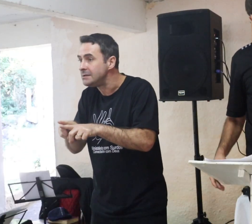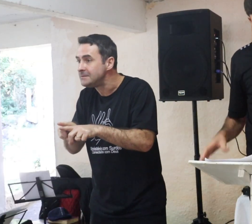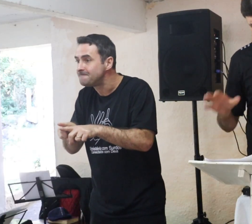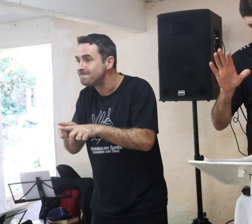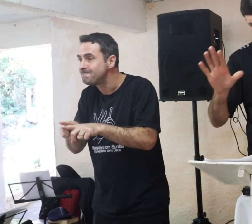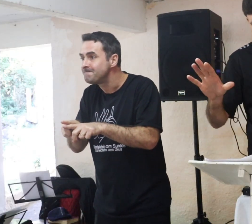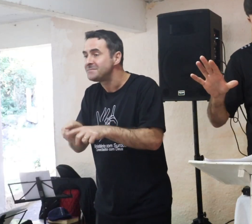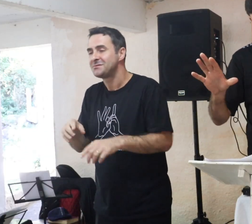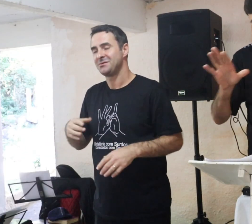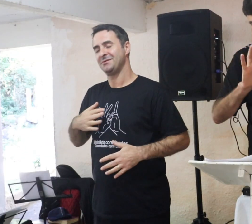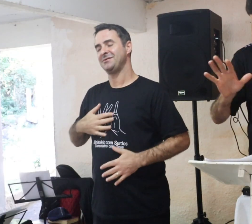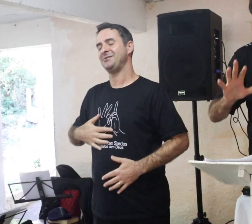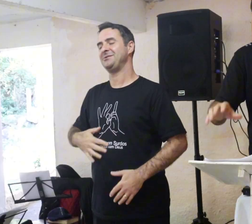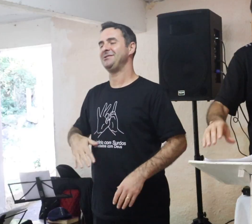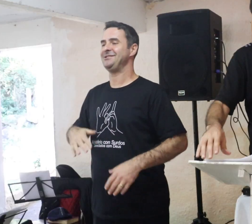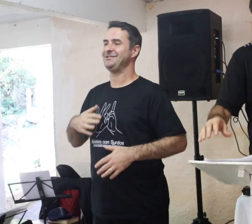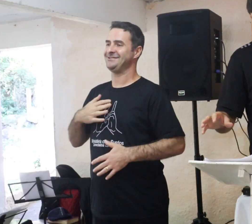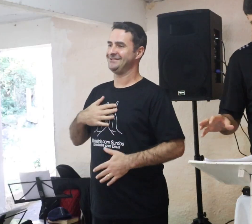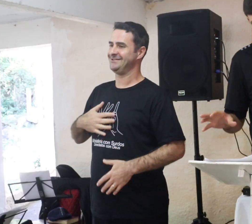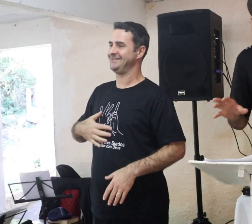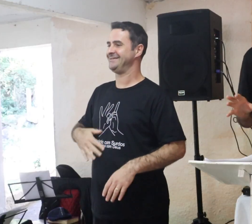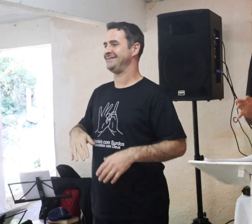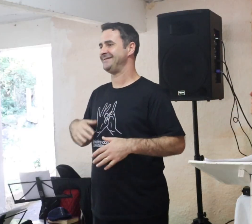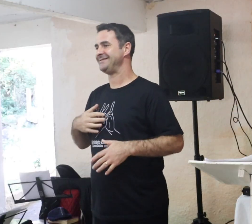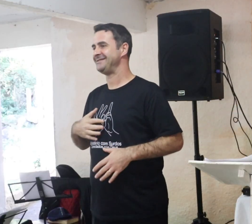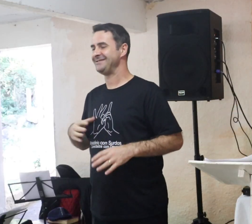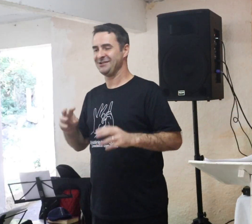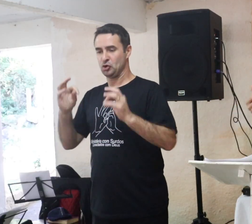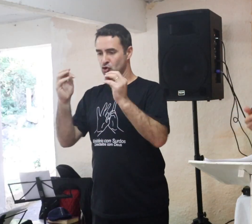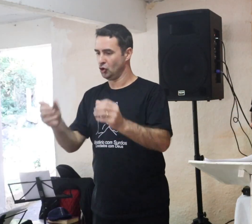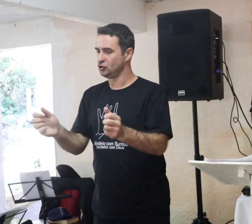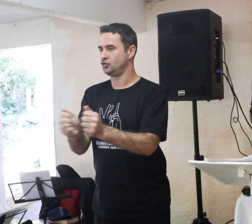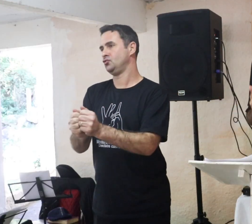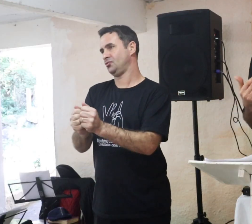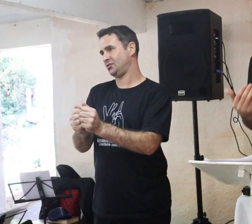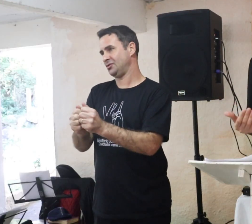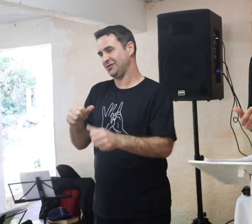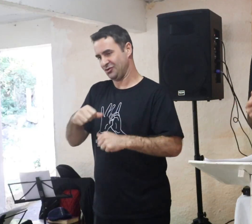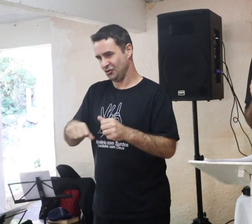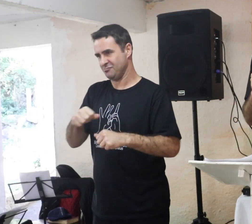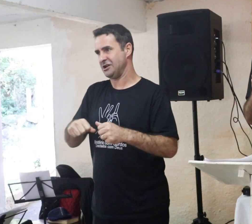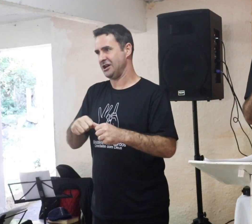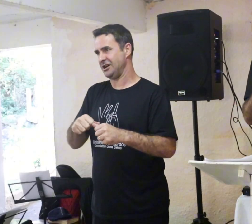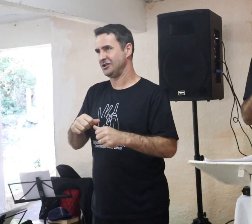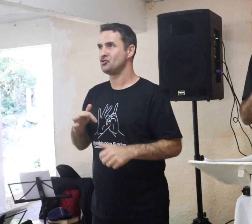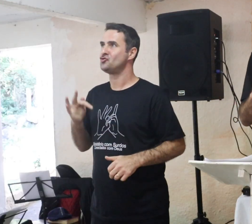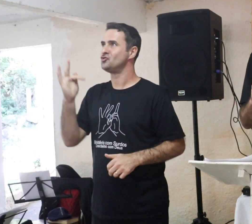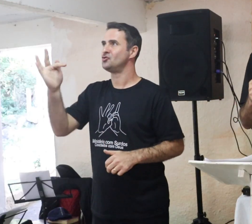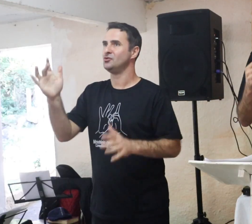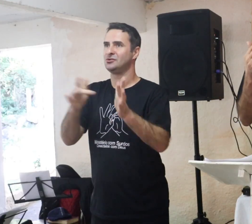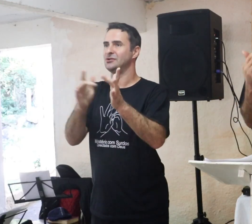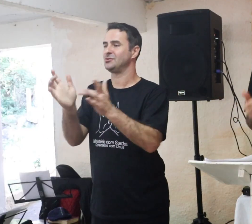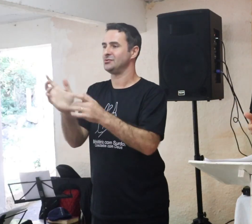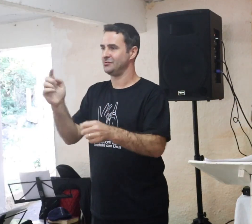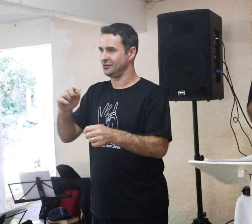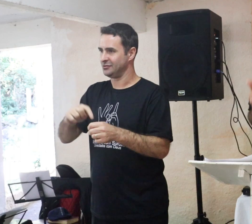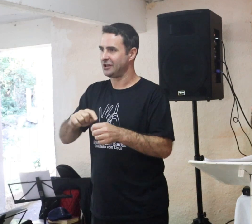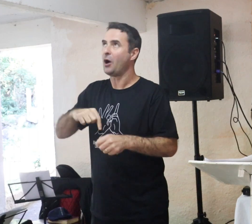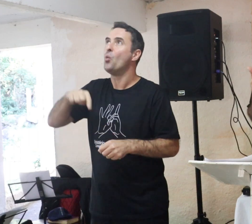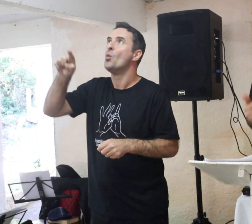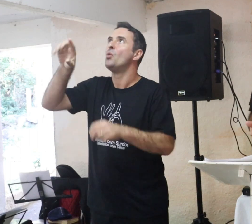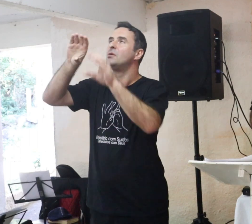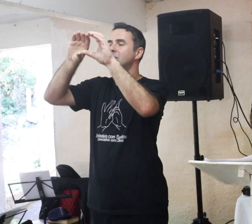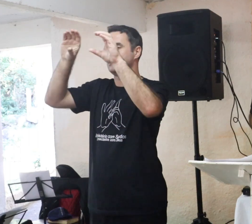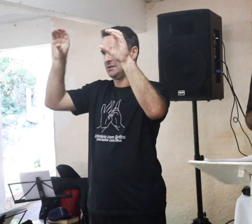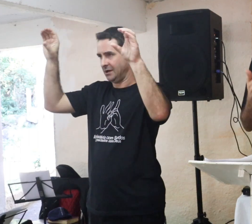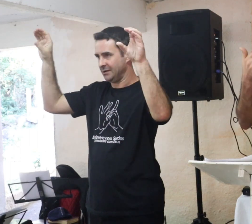ocasião. Fique tranquilo, nós não ficaremos em suspense. Ele fala de um mistério. Olha o versículo 51. Eis que eu